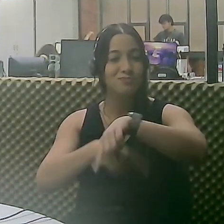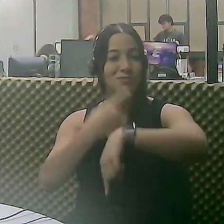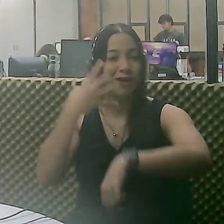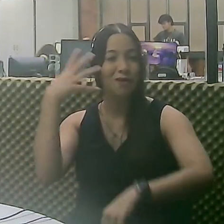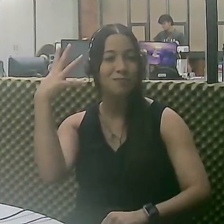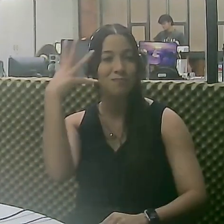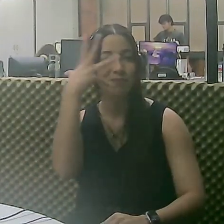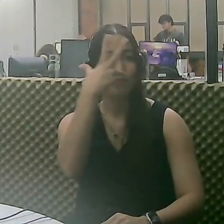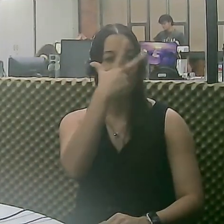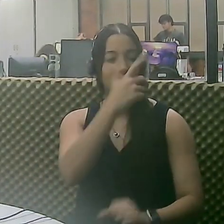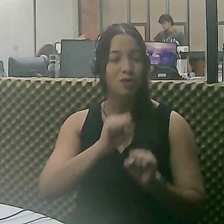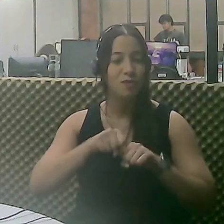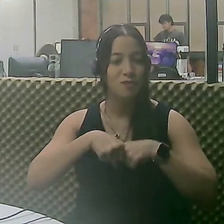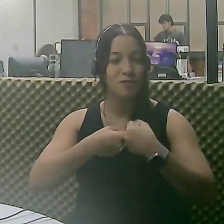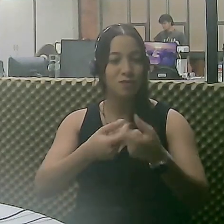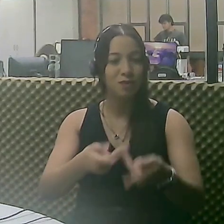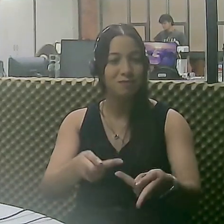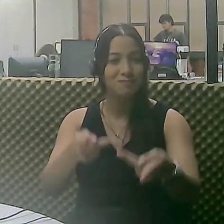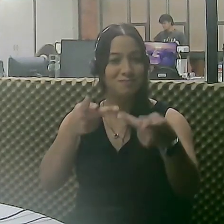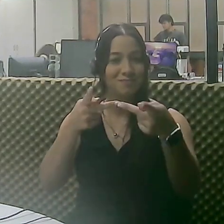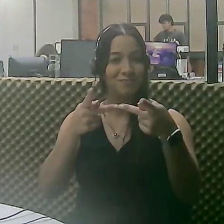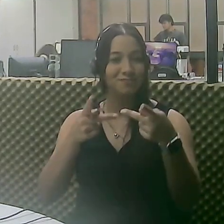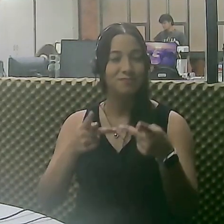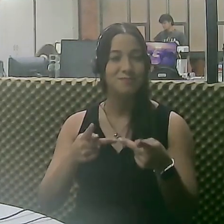bonita, intensa e acolhedora.